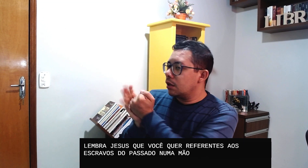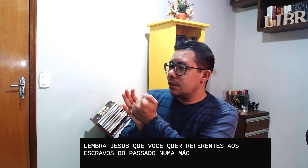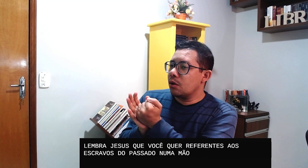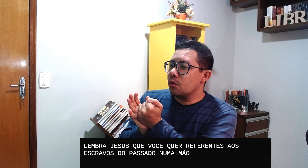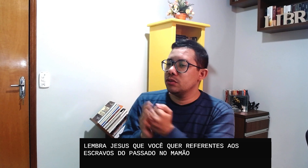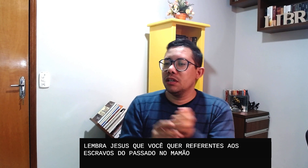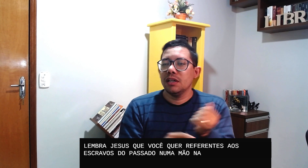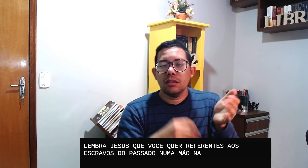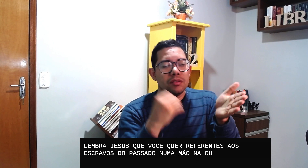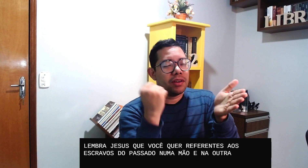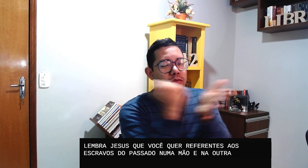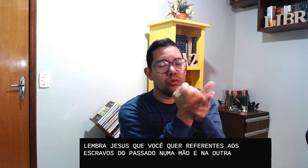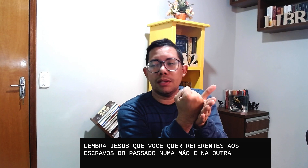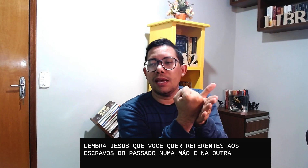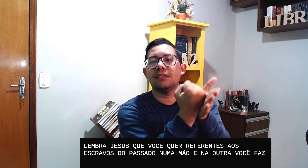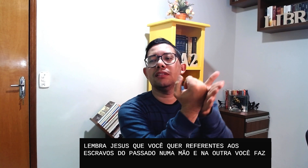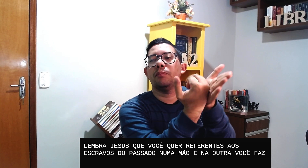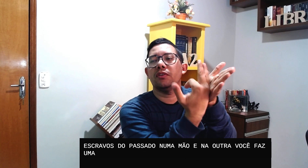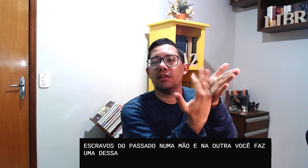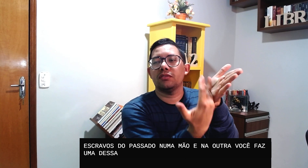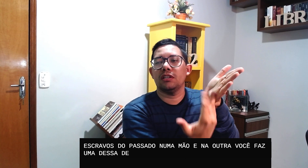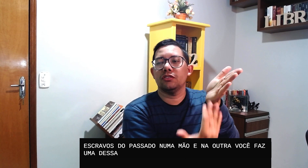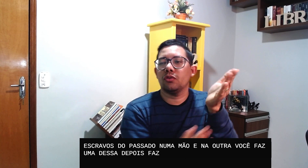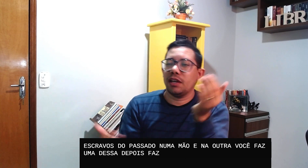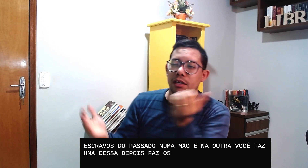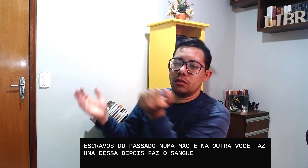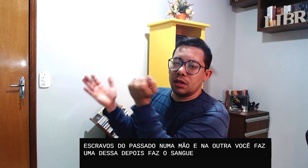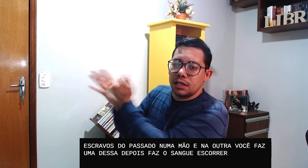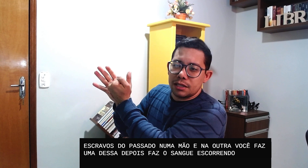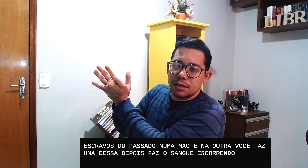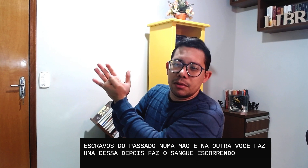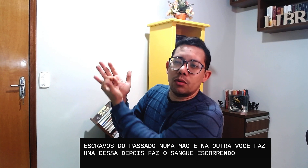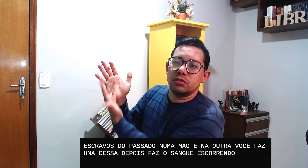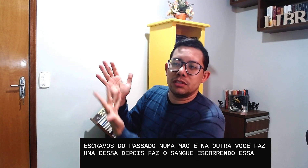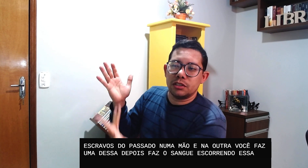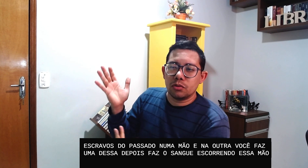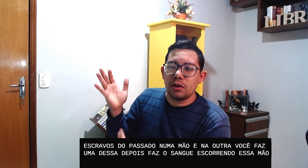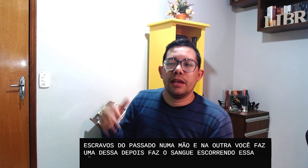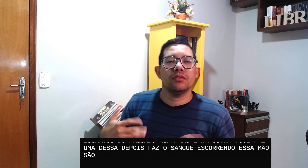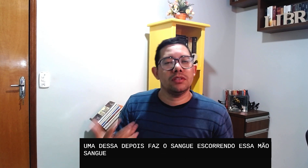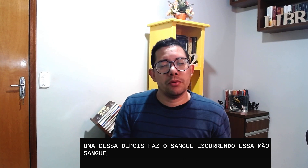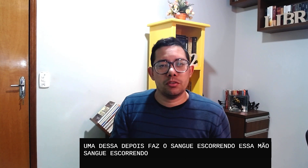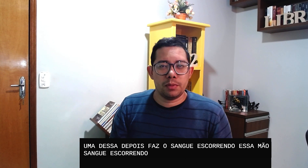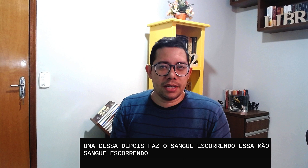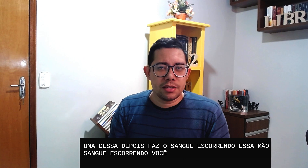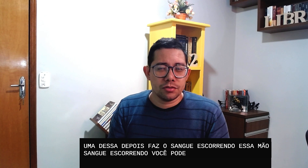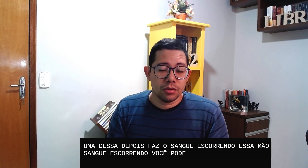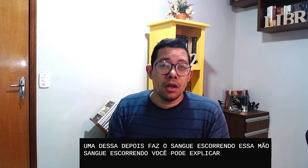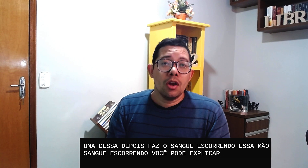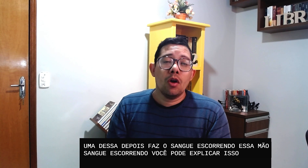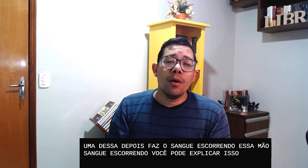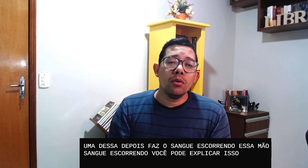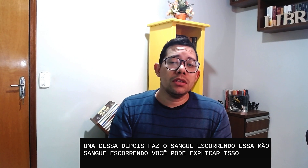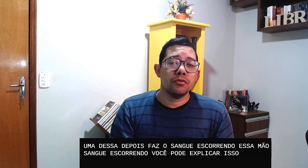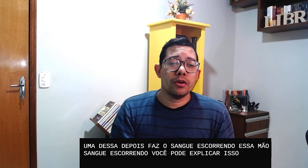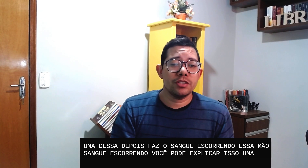na outra. Você faz uma dessa, depois faz o sangue escorrendo. Nessa mão, sangue escorrendo. Você pode explicar isso. Uma outra forma de a